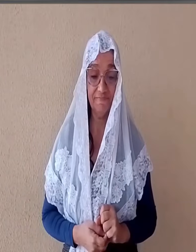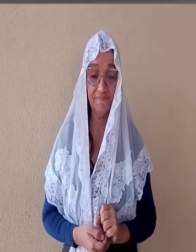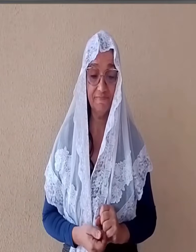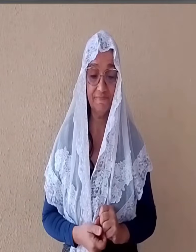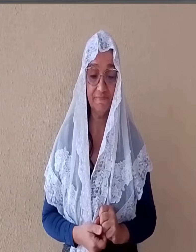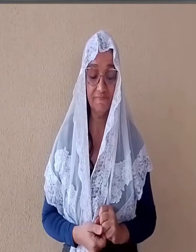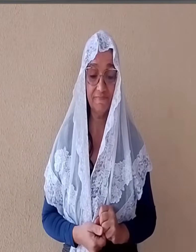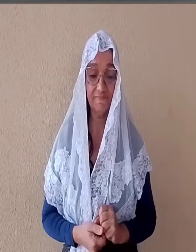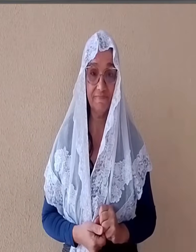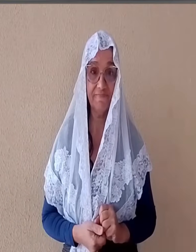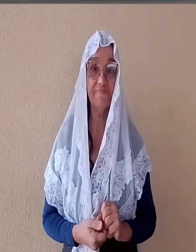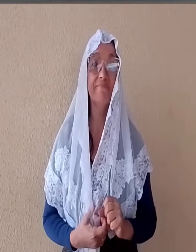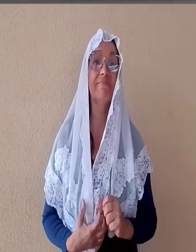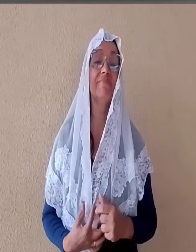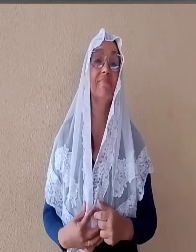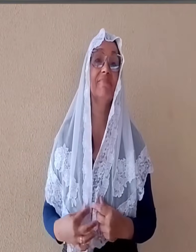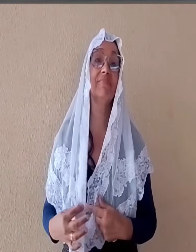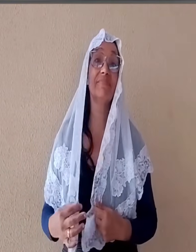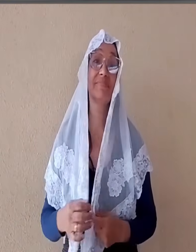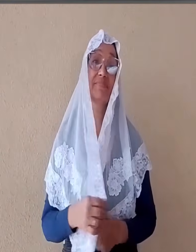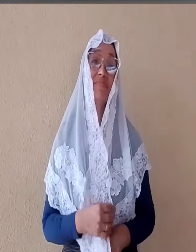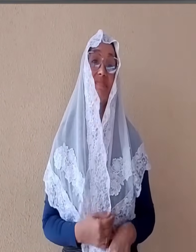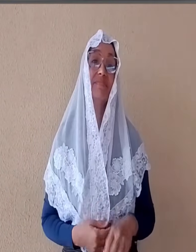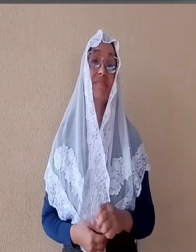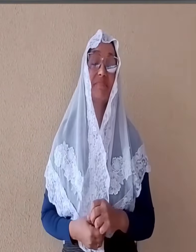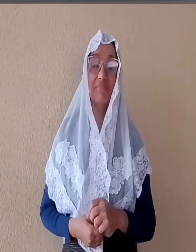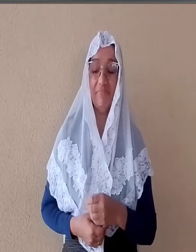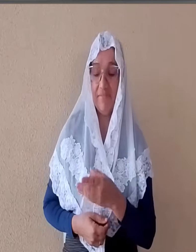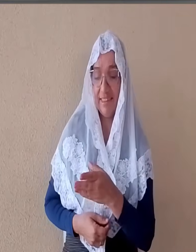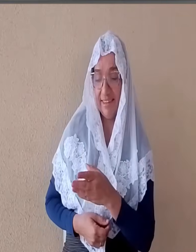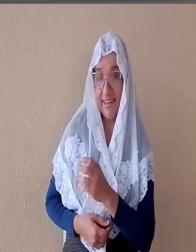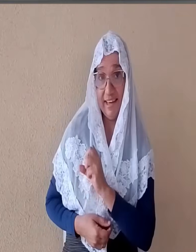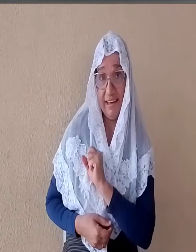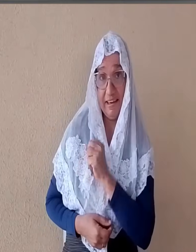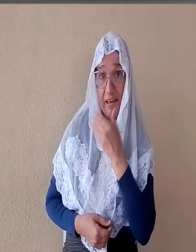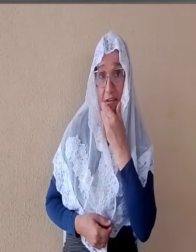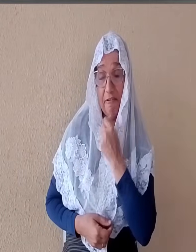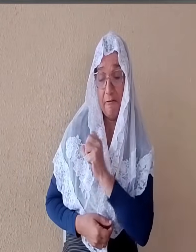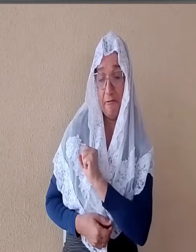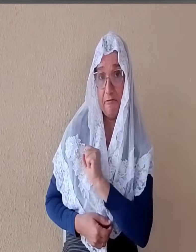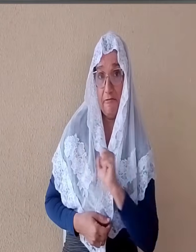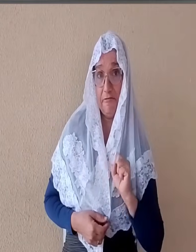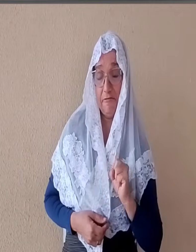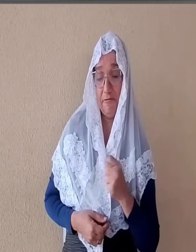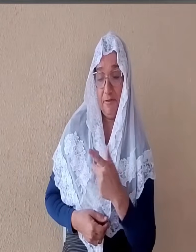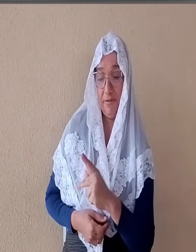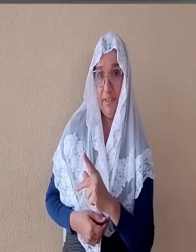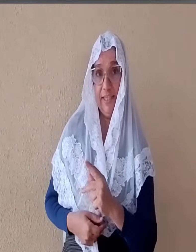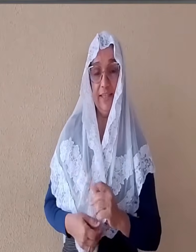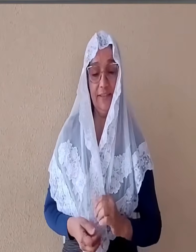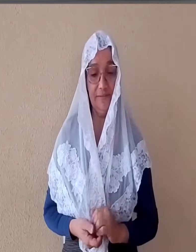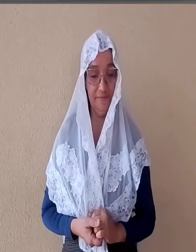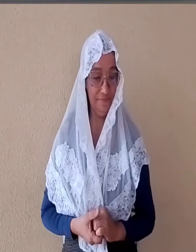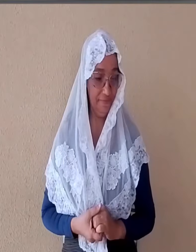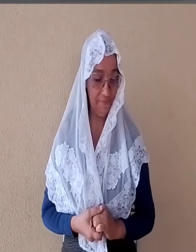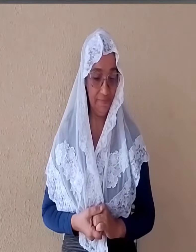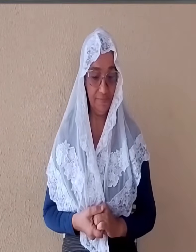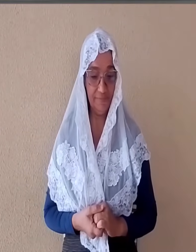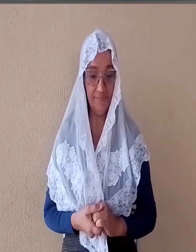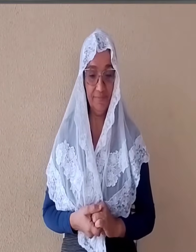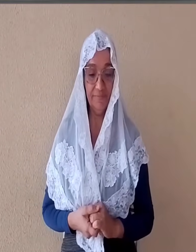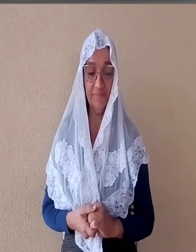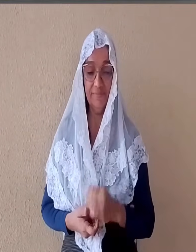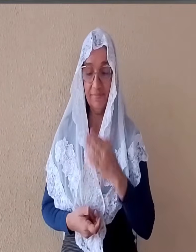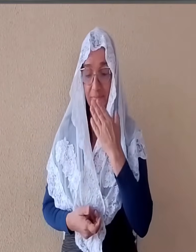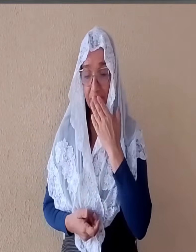alguns anciãos das tribos, e aquilo que ele não saber julgar, julga você. Aquilo que você não saber